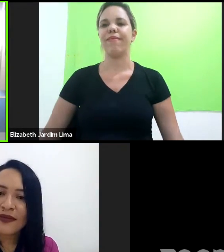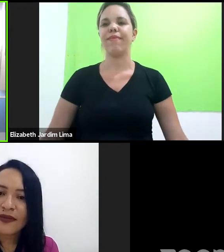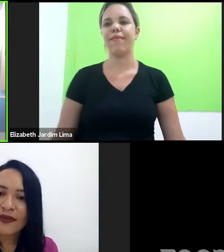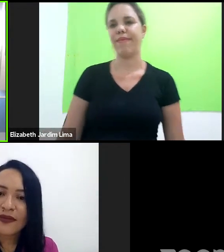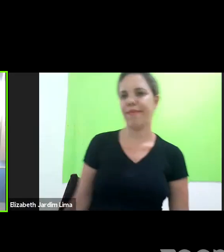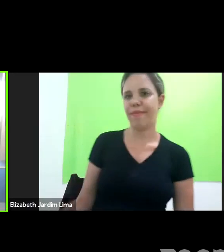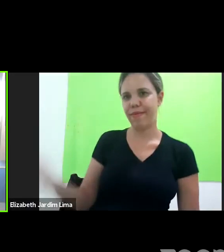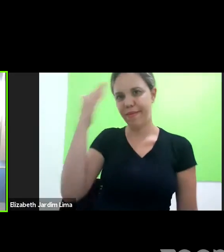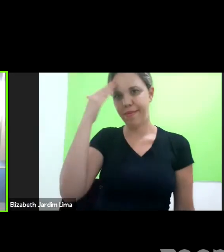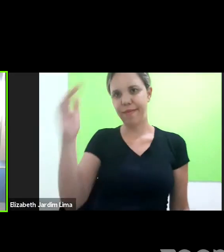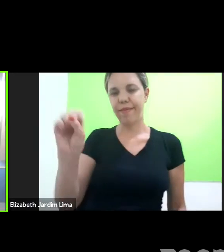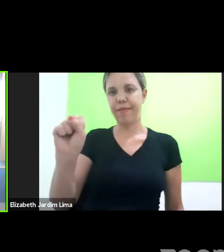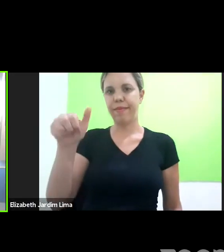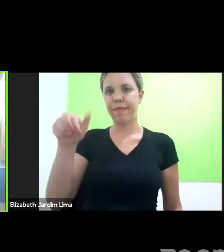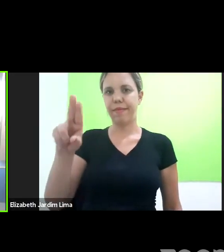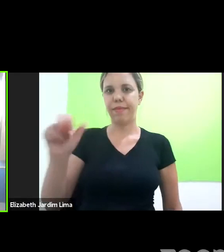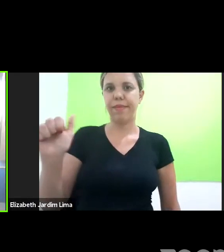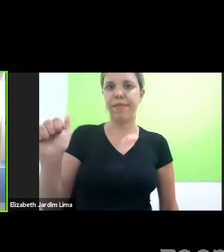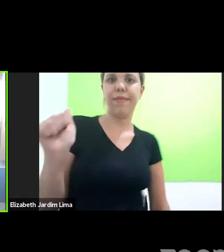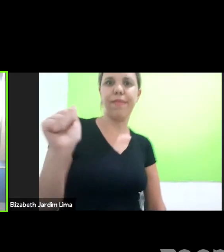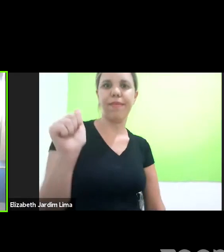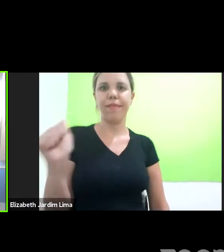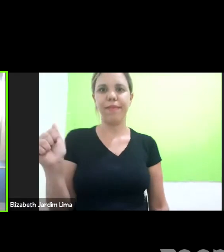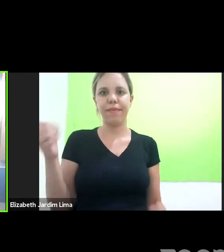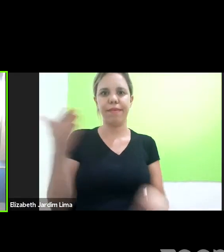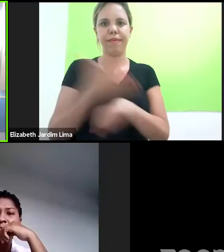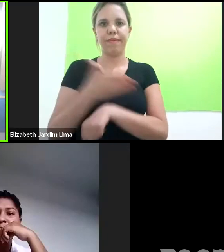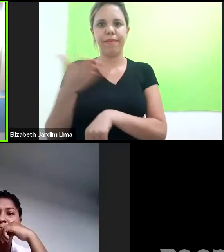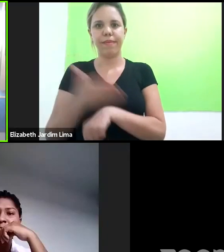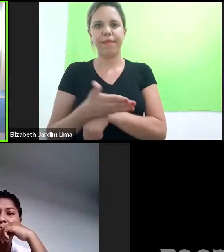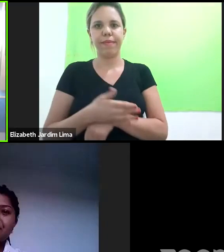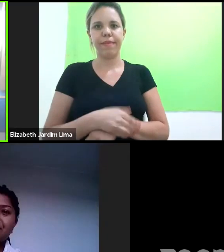Obrigada, Samara, pela sua participação.